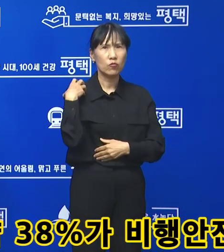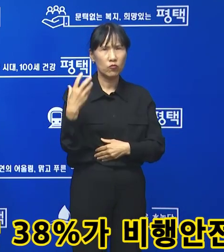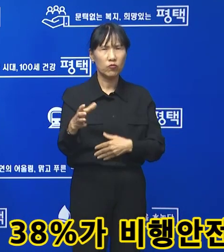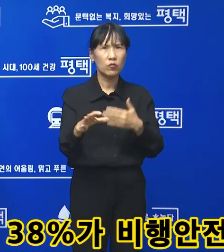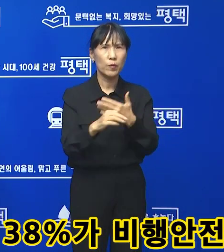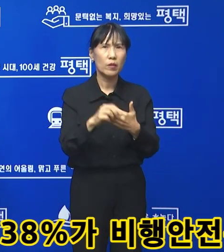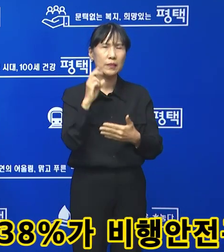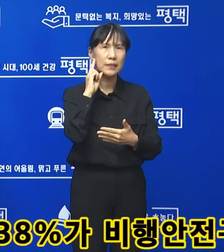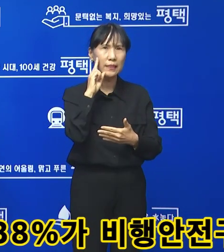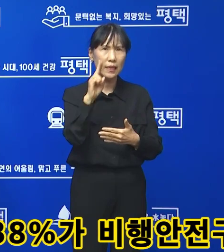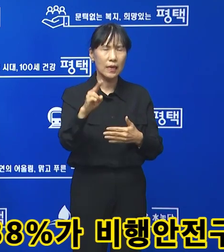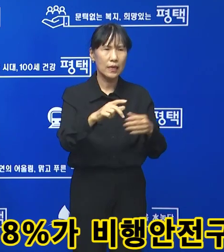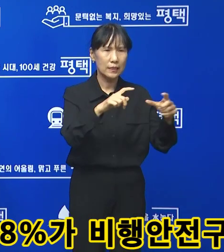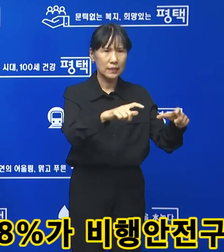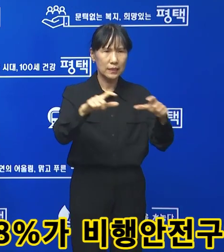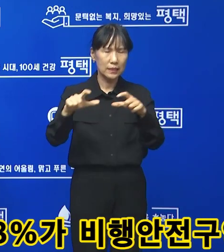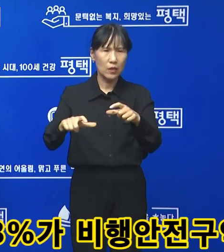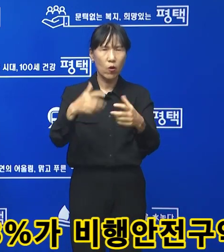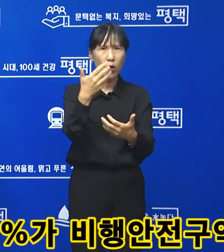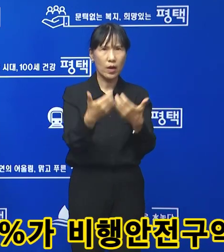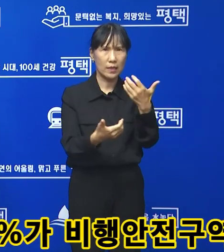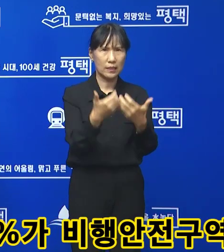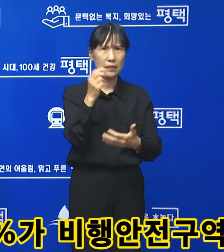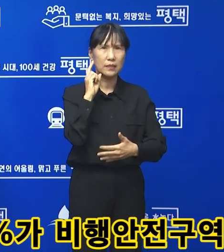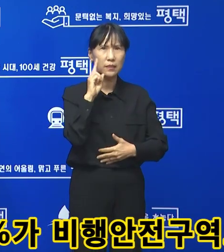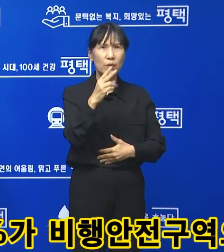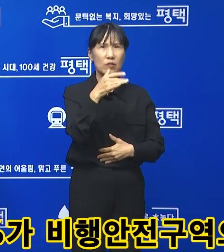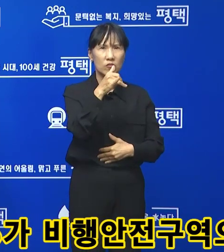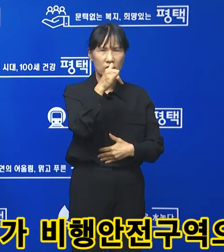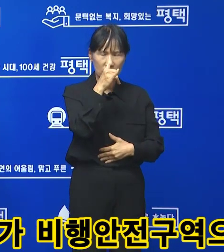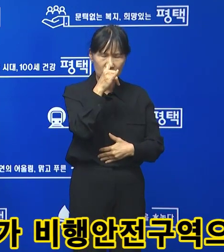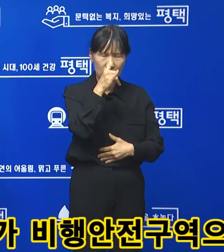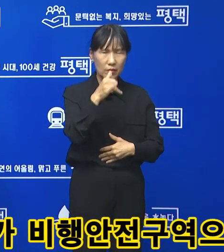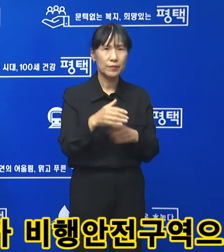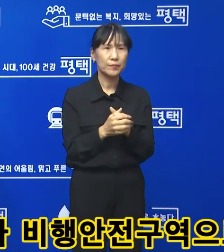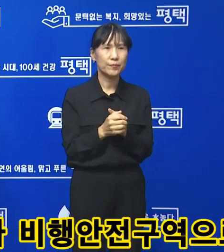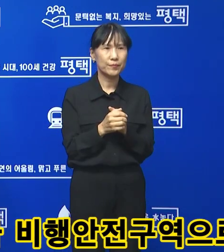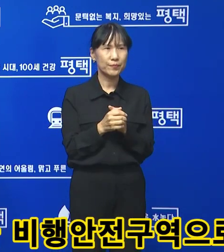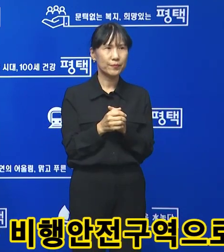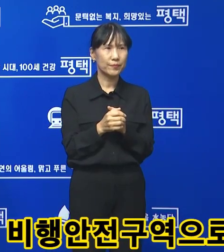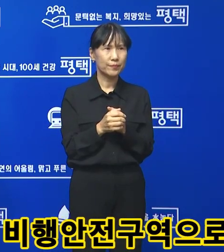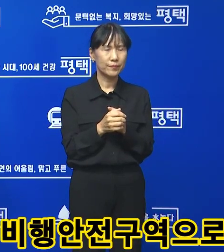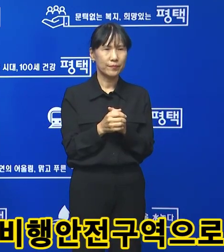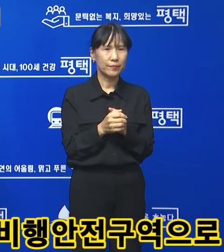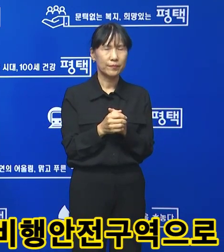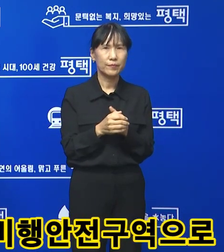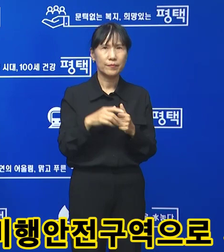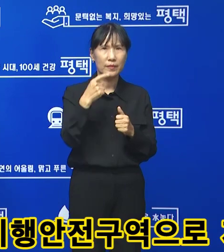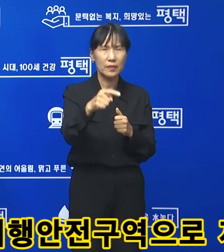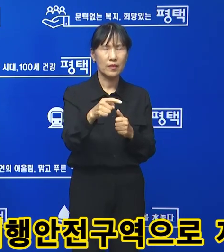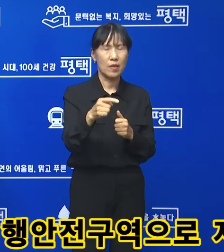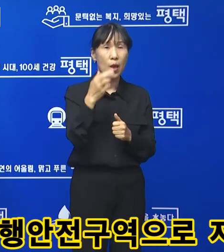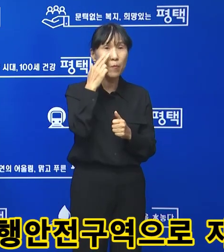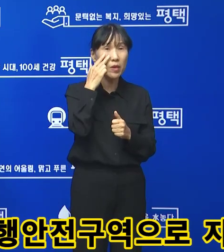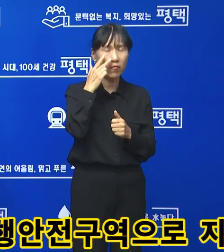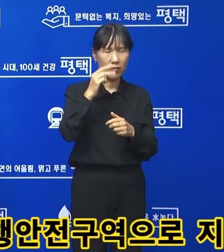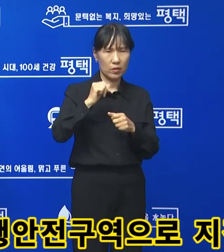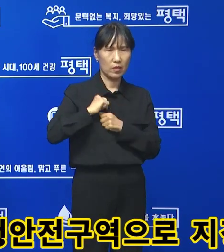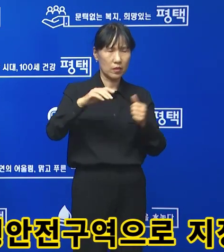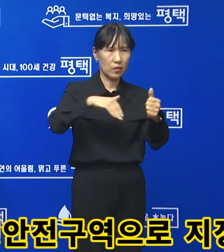심각한 지역갈등으로 심화될 수 있는 안타까운 상황입니다 미국기지 인근